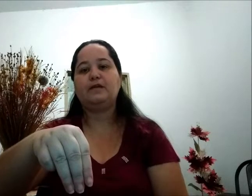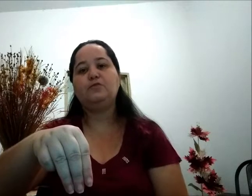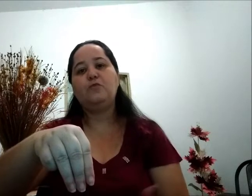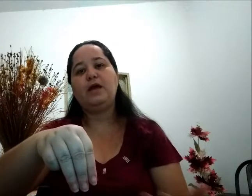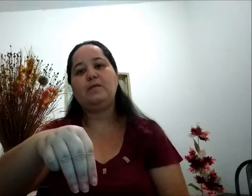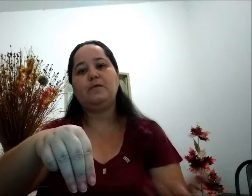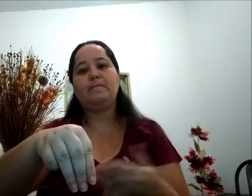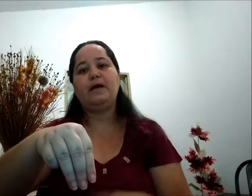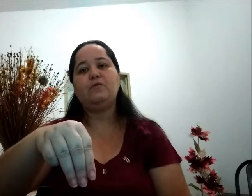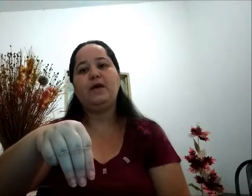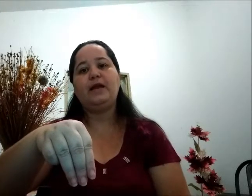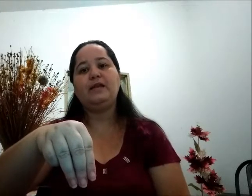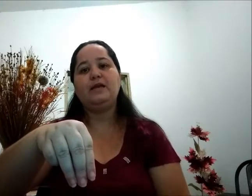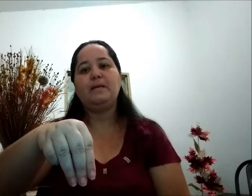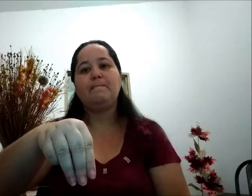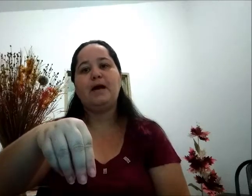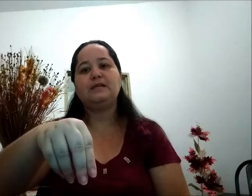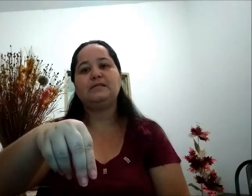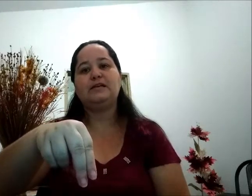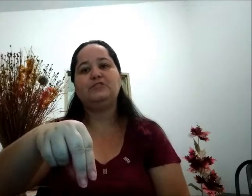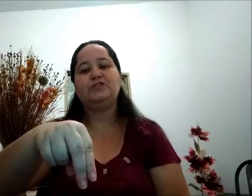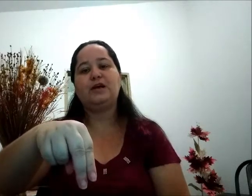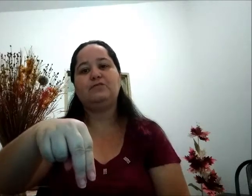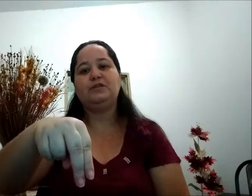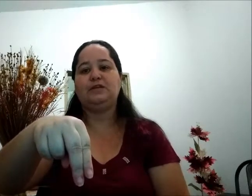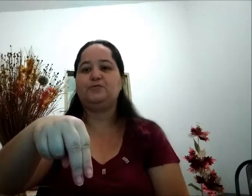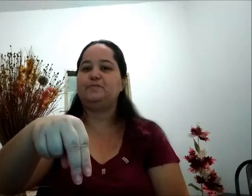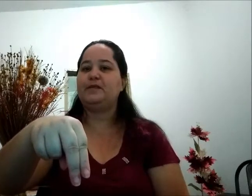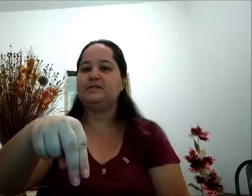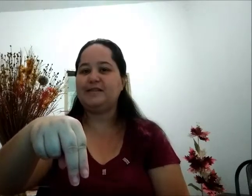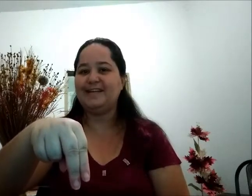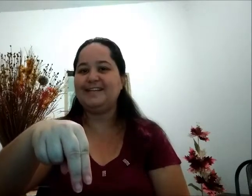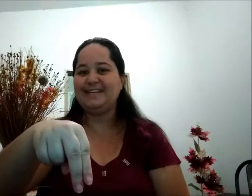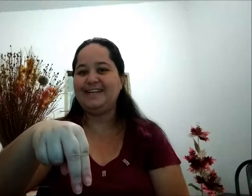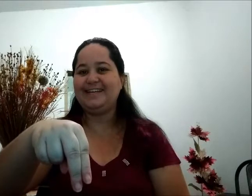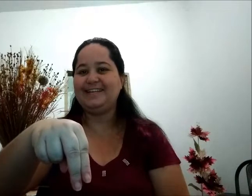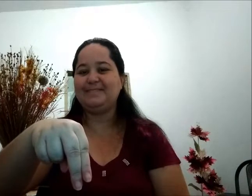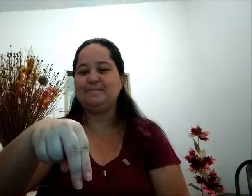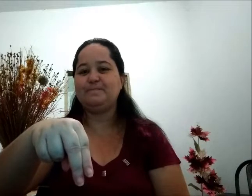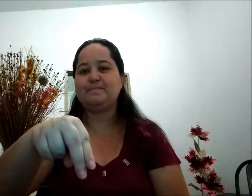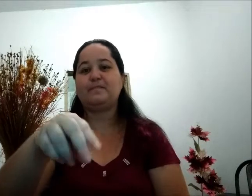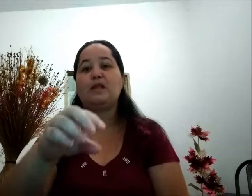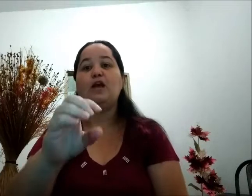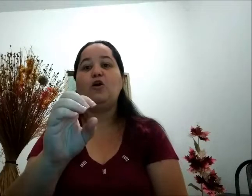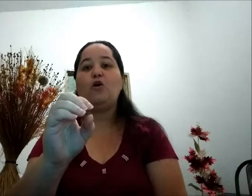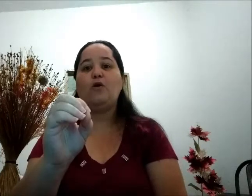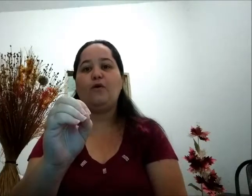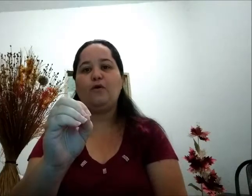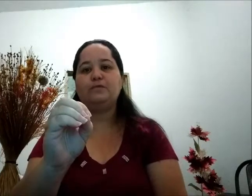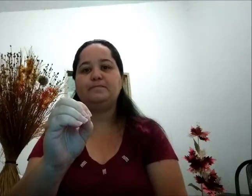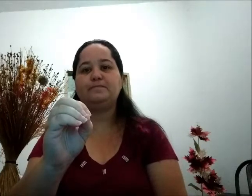Do M para o N, basta retirar um dedo. Essa aqui é a letra M. O.